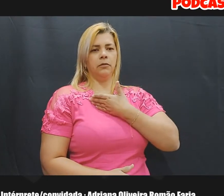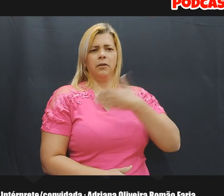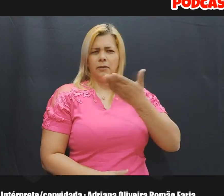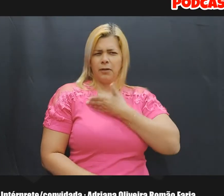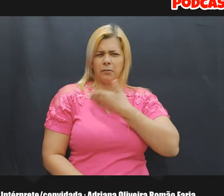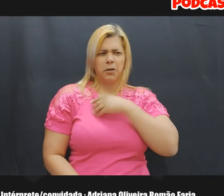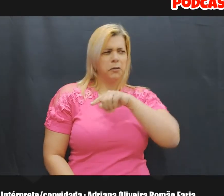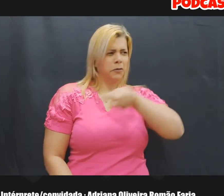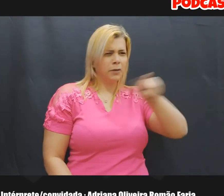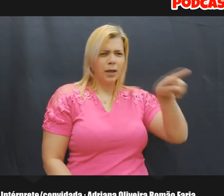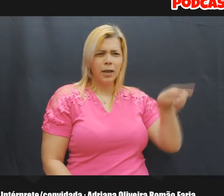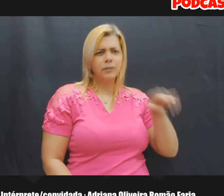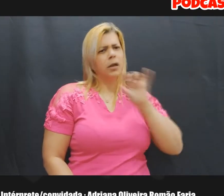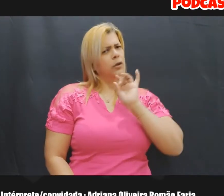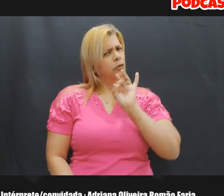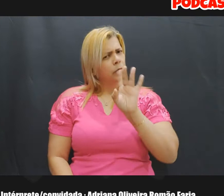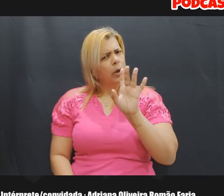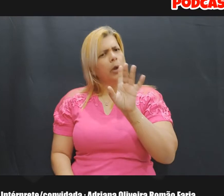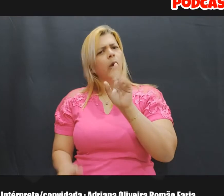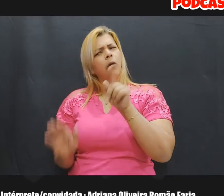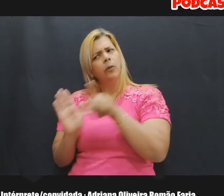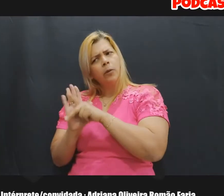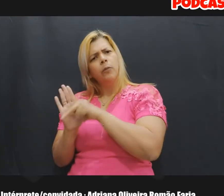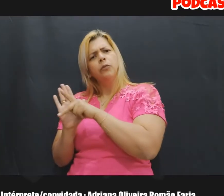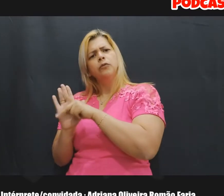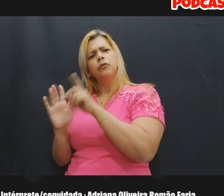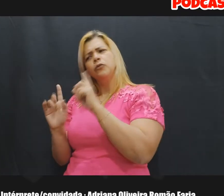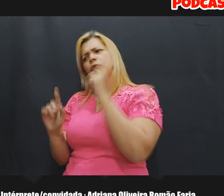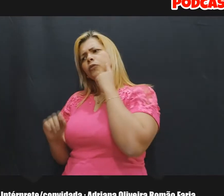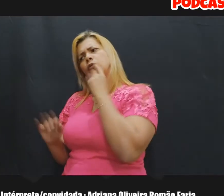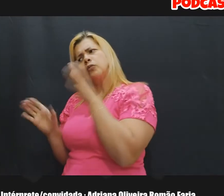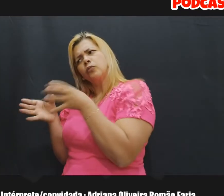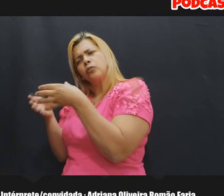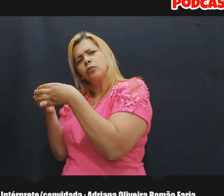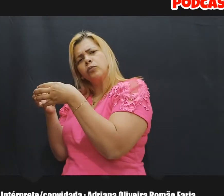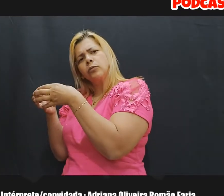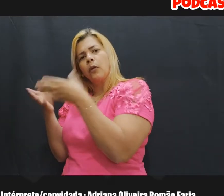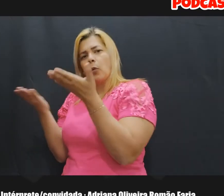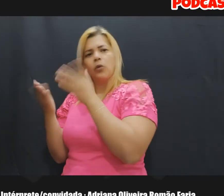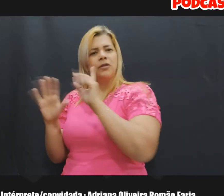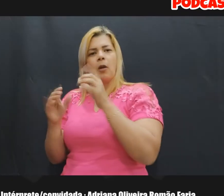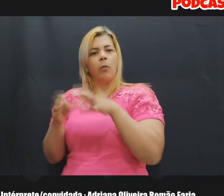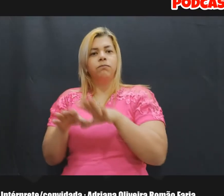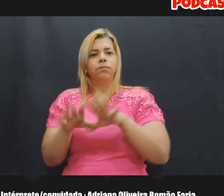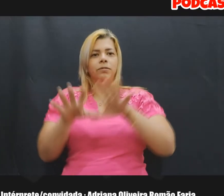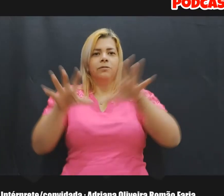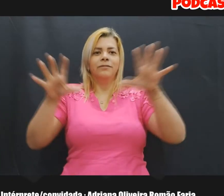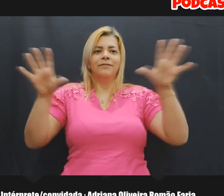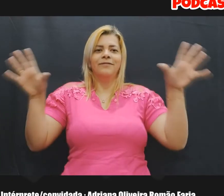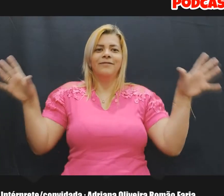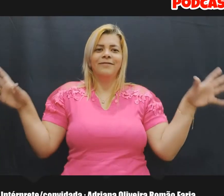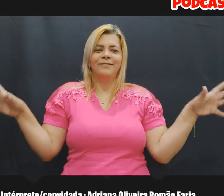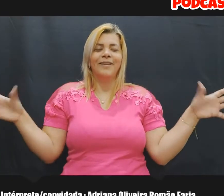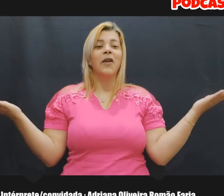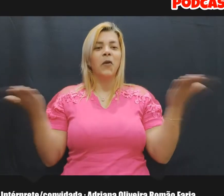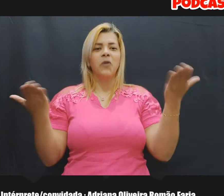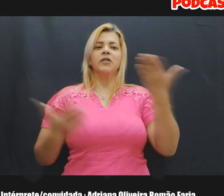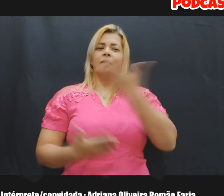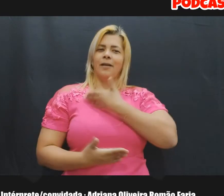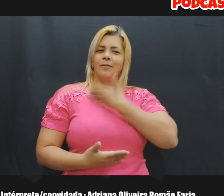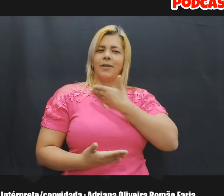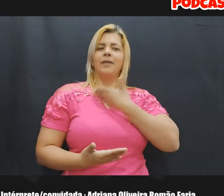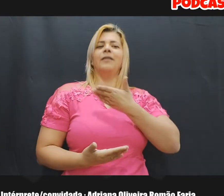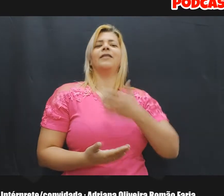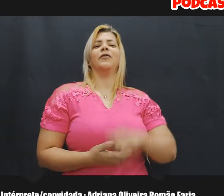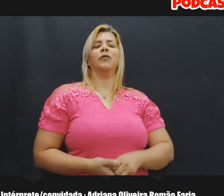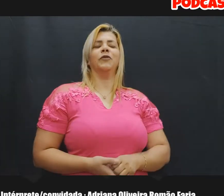amigos deles eram os próprios surdos. E hoje não, hoje a gente vê que abriu um leque. Hoje são integrados